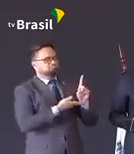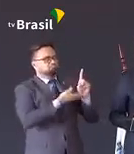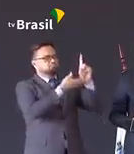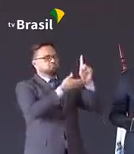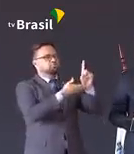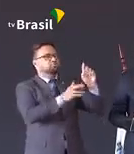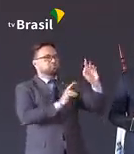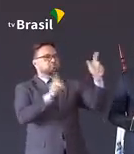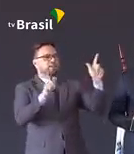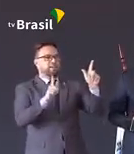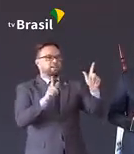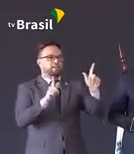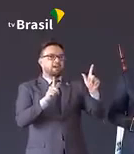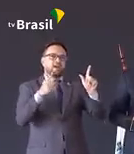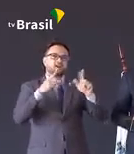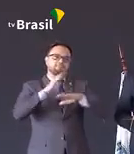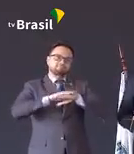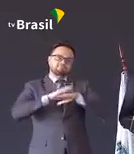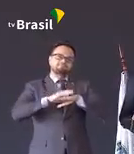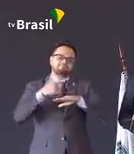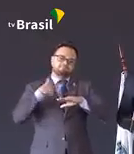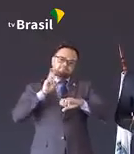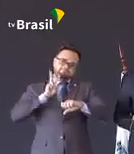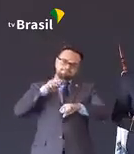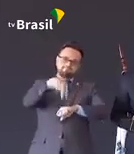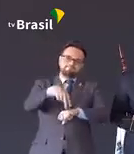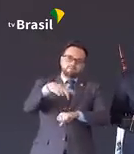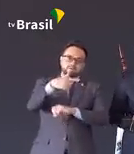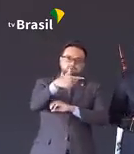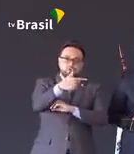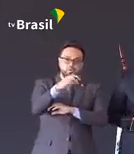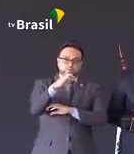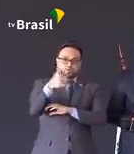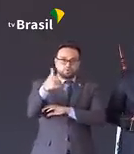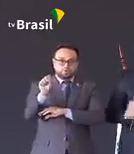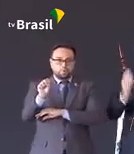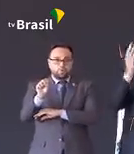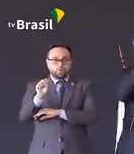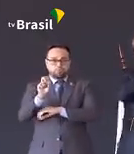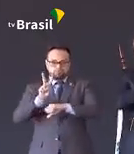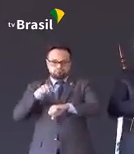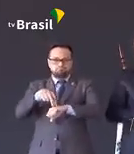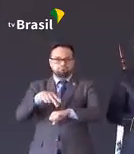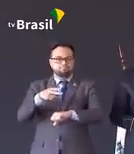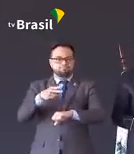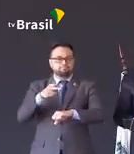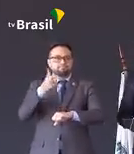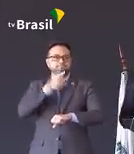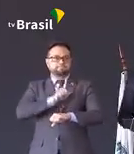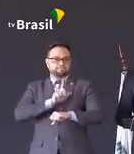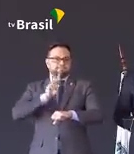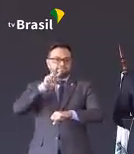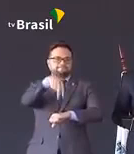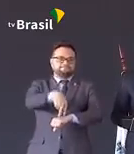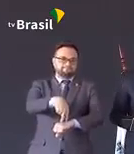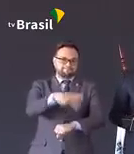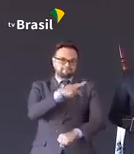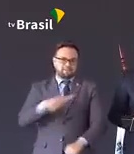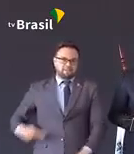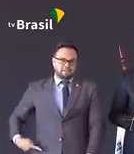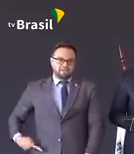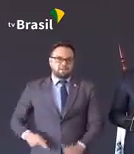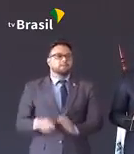eleito em 2018, e os senhores sabem bem em que circunstâncias e o que quase custou a